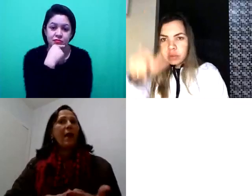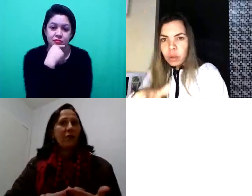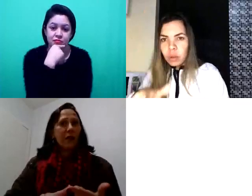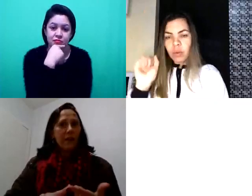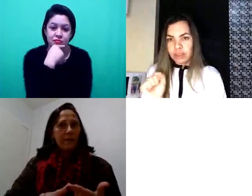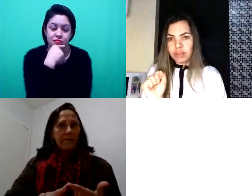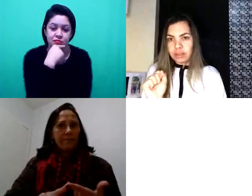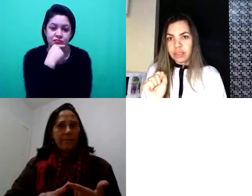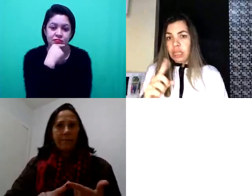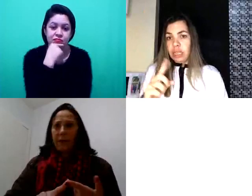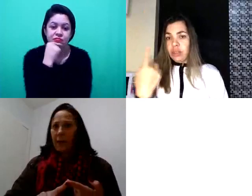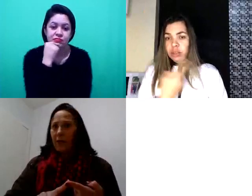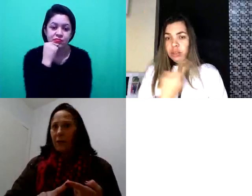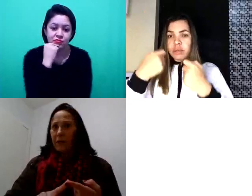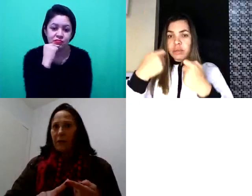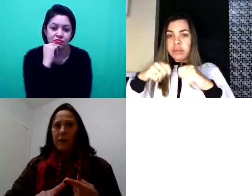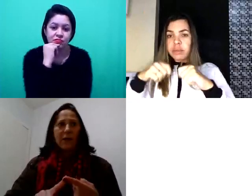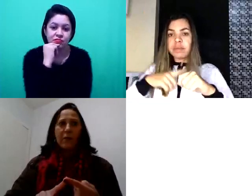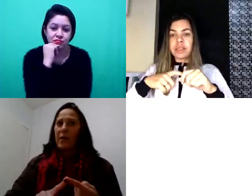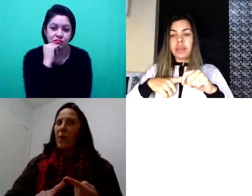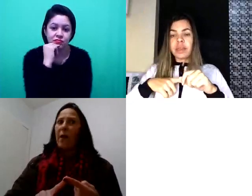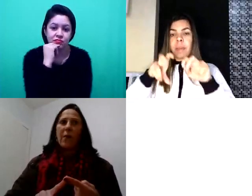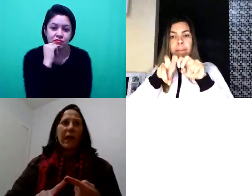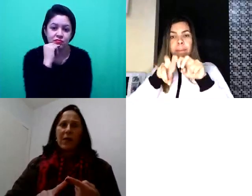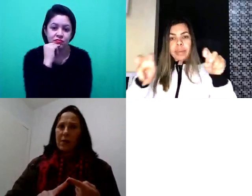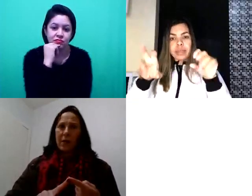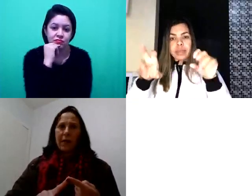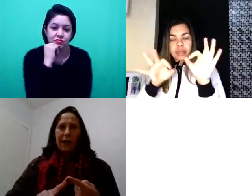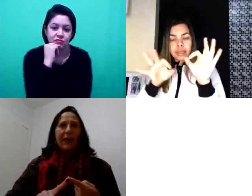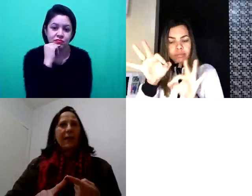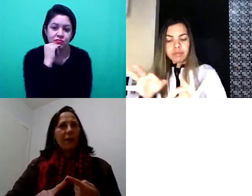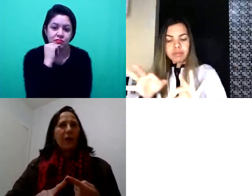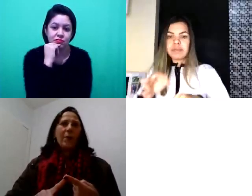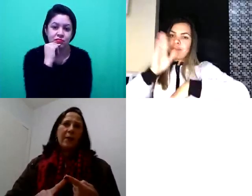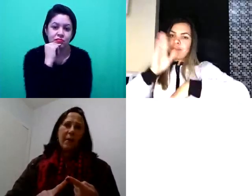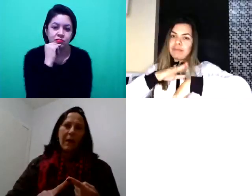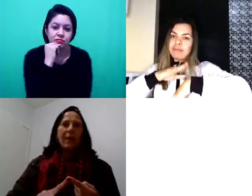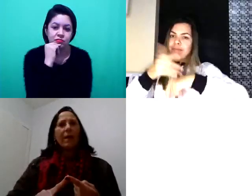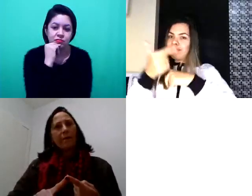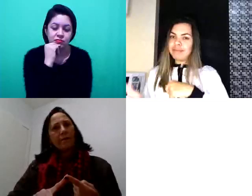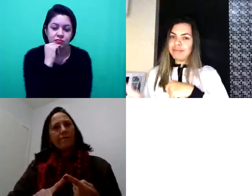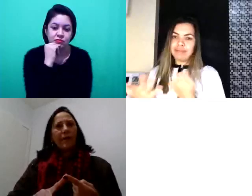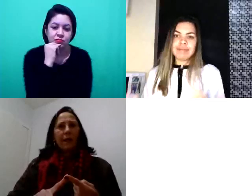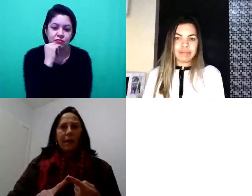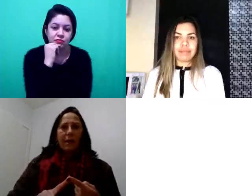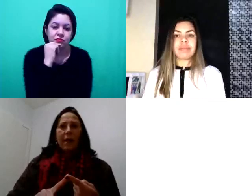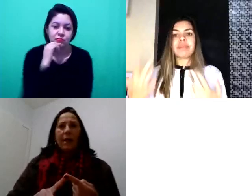de ética. Primeira coisa, não temos tempo hábil para isso. Até porque com a pandemia,